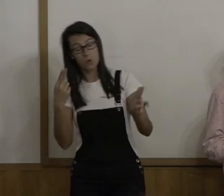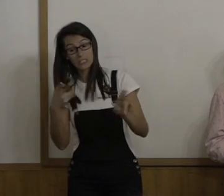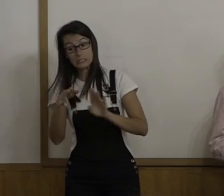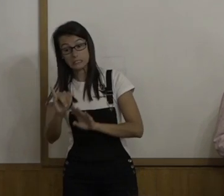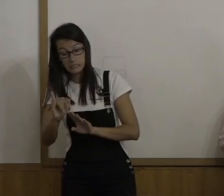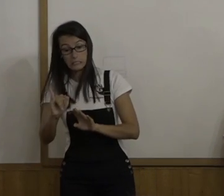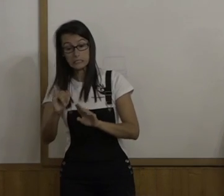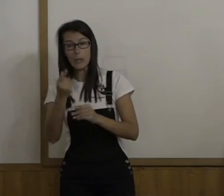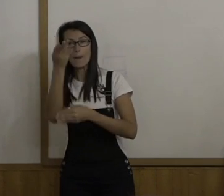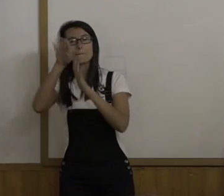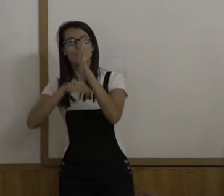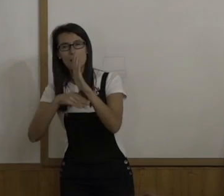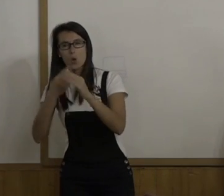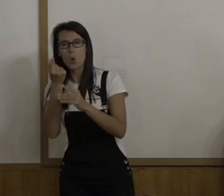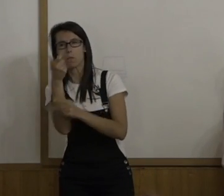debe ser unos 9 euros.